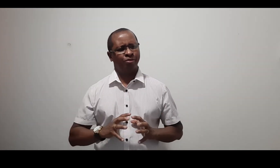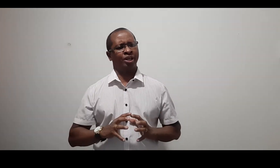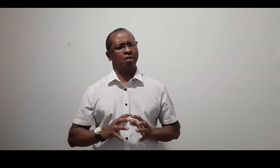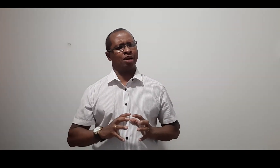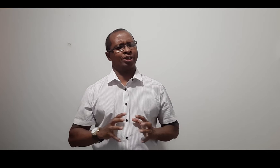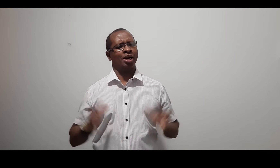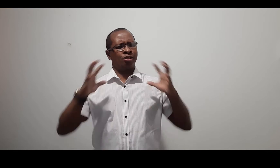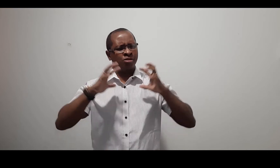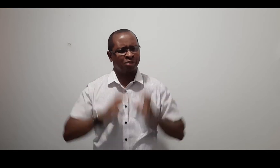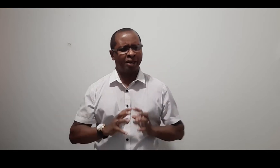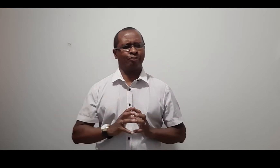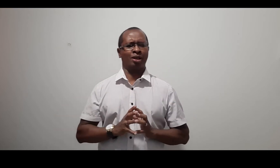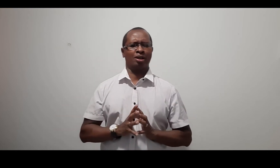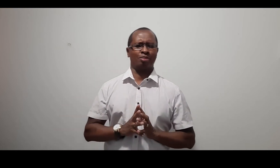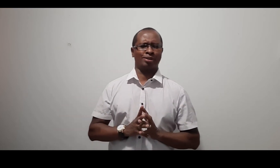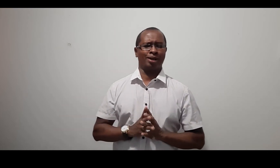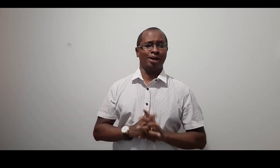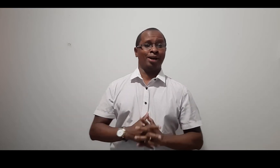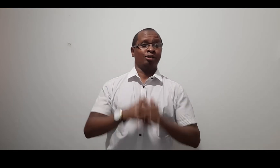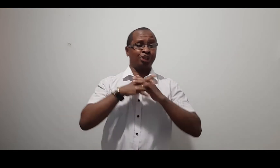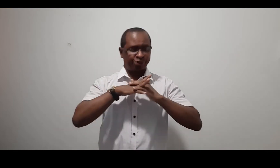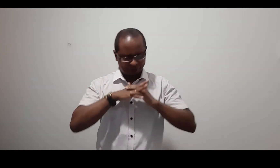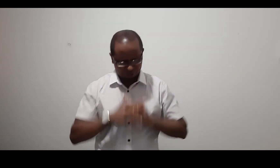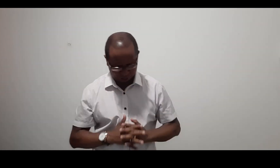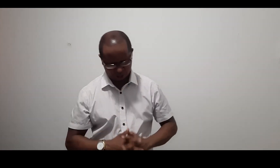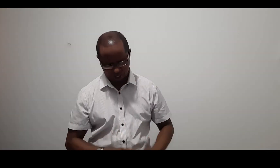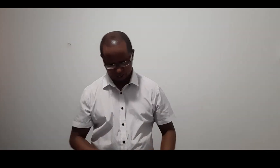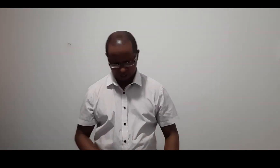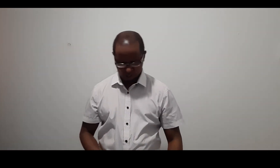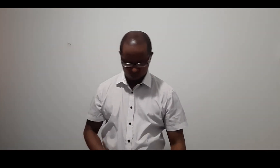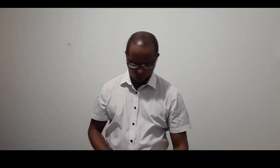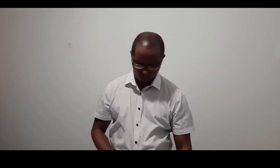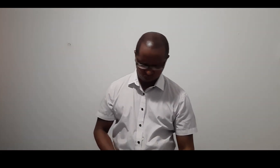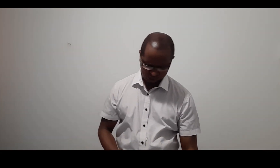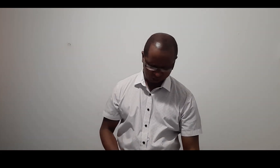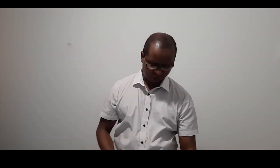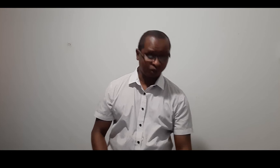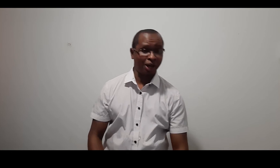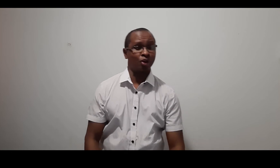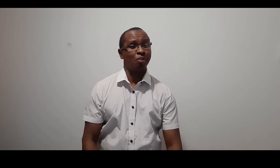amin'ny fiainam-bavaka, tsy miaina amin'ny ten'Andriamanitra. Fahafatesana no ao, satria fahotana ny mameno